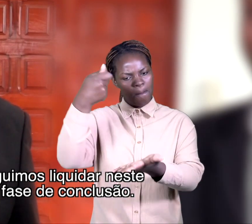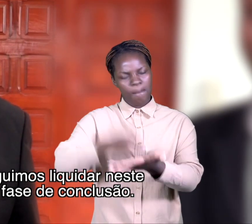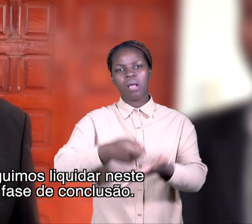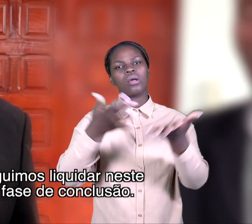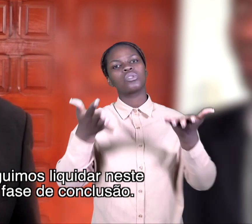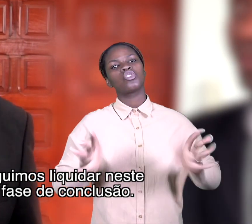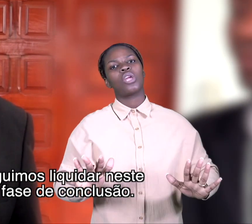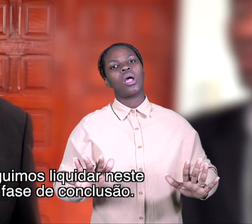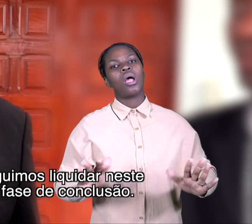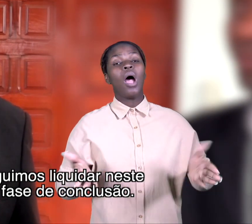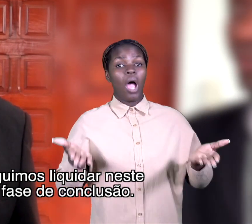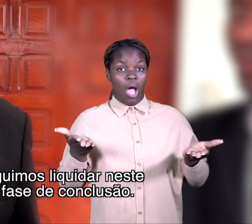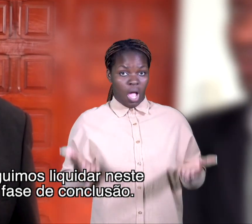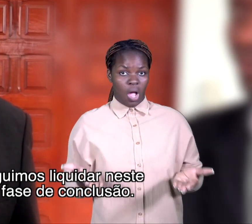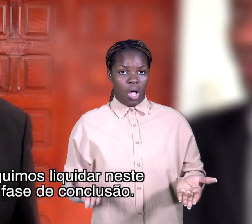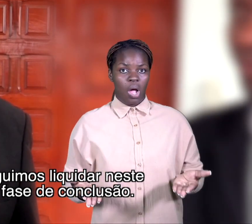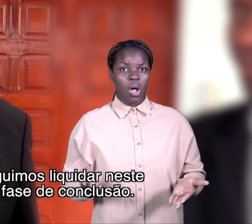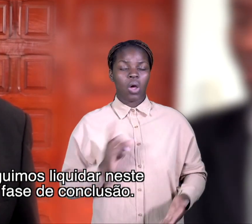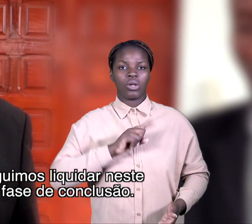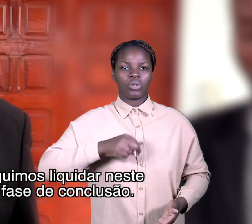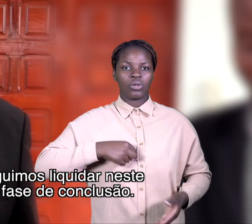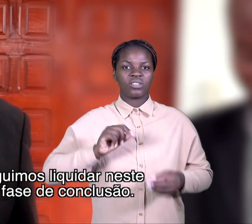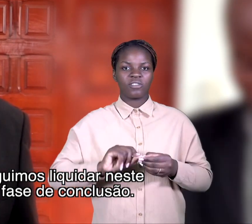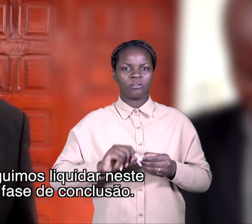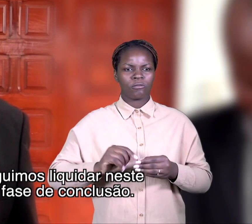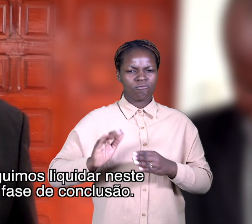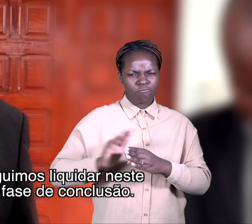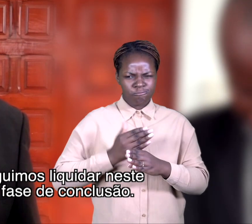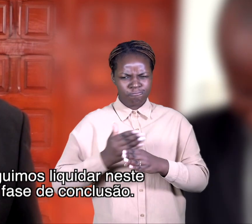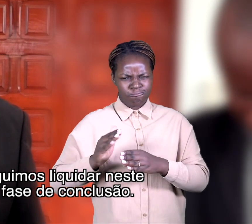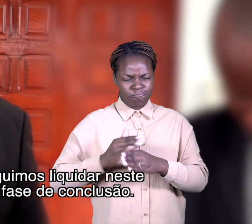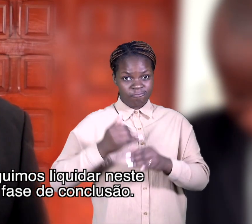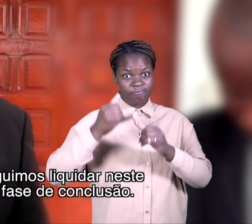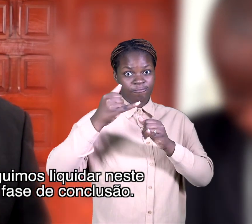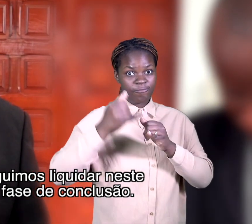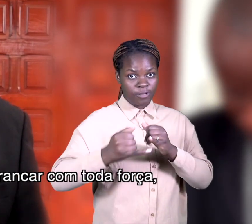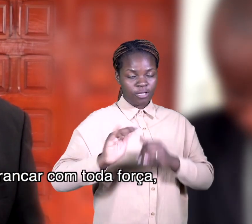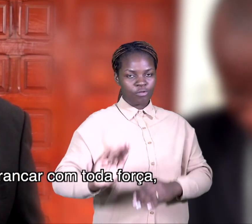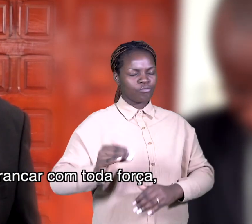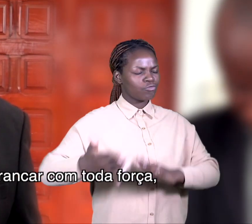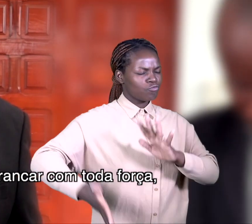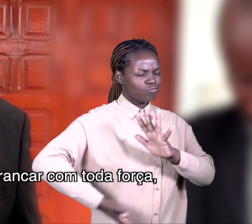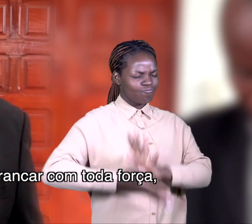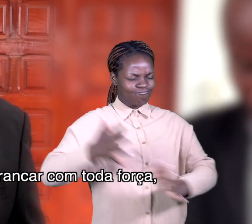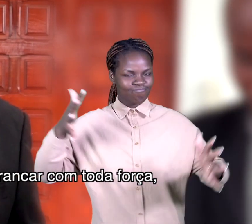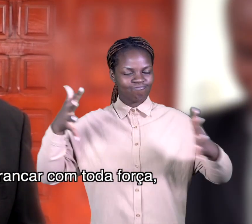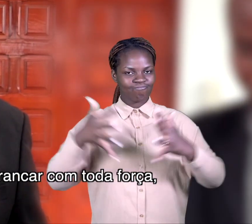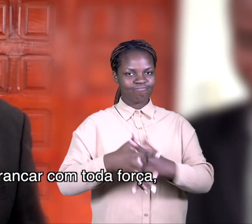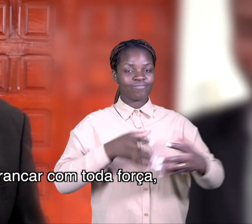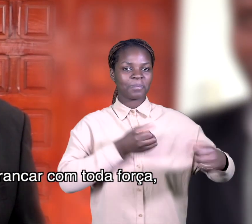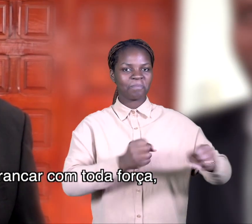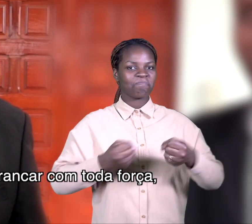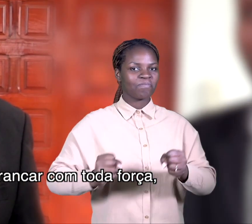conseguimos liquidar. Portanto, neste momento estamos numa fase de conclusão de tudo quanto é necessário